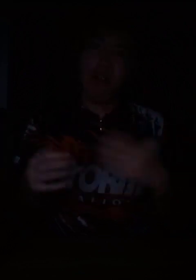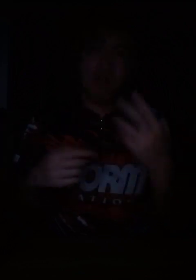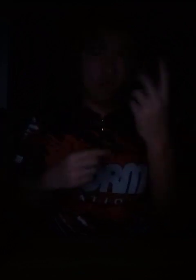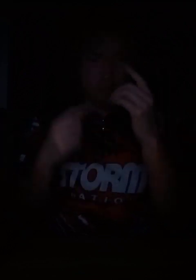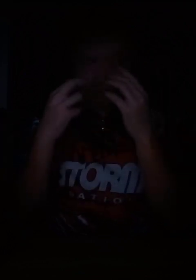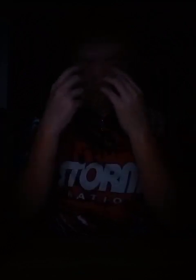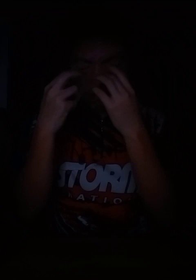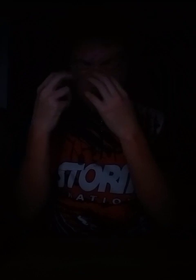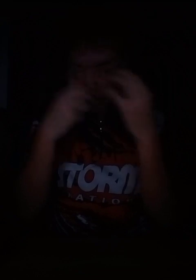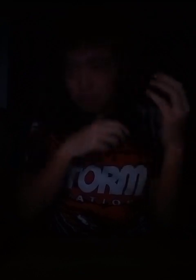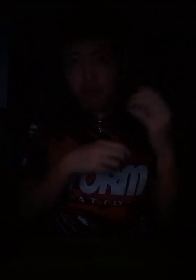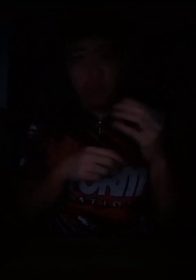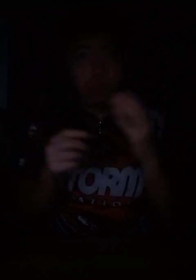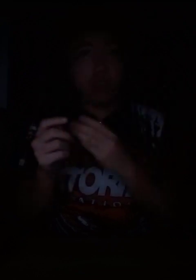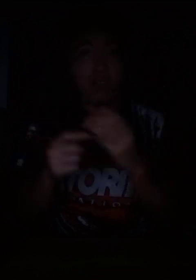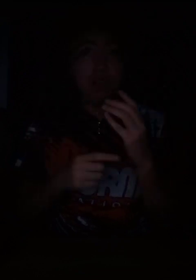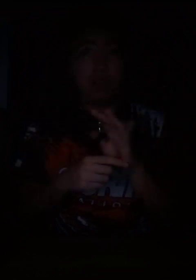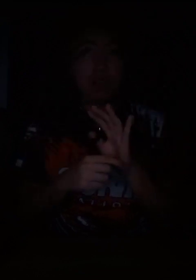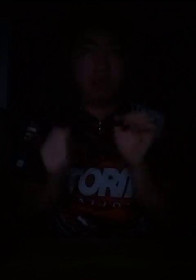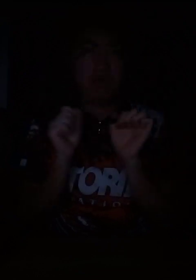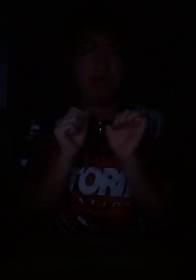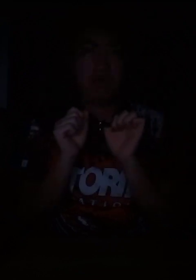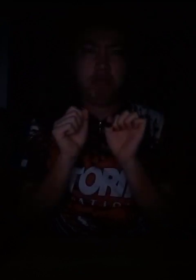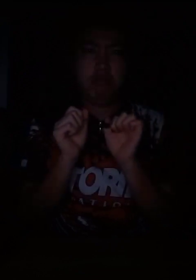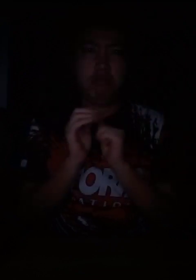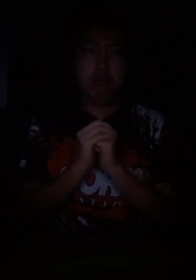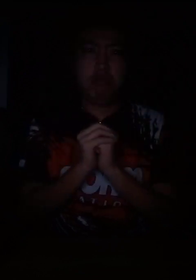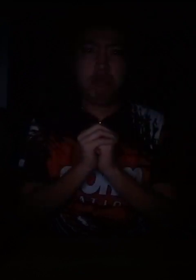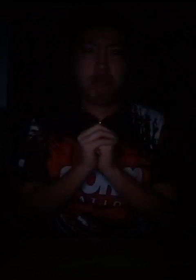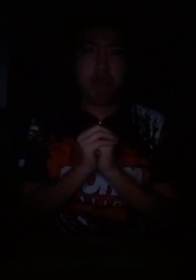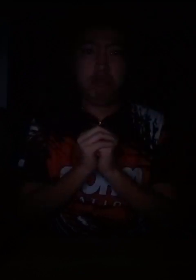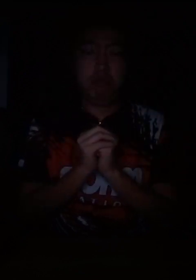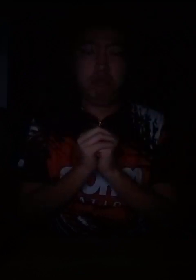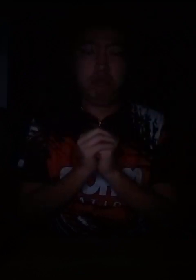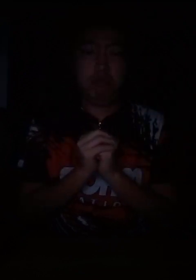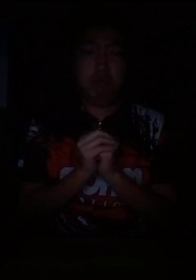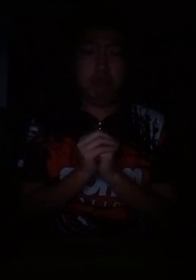불아리면서 말씀하셔서 되게 좀 무서웠던 기억이 있거든요.